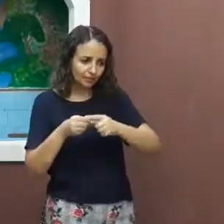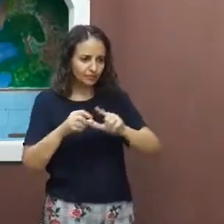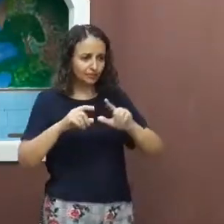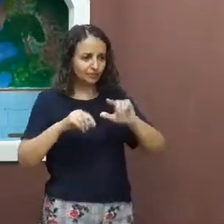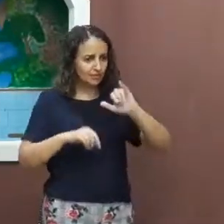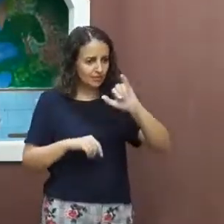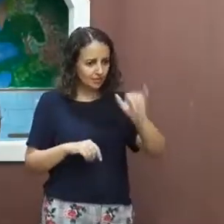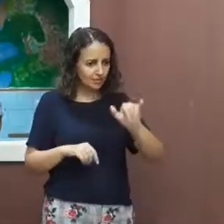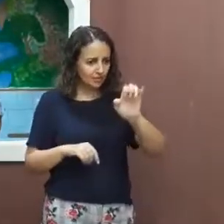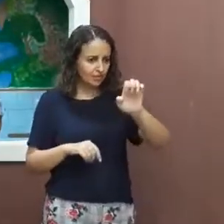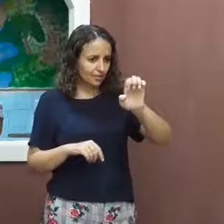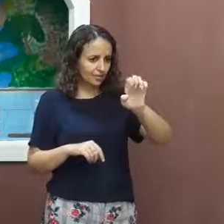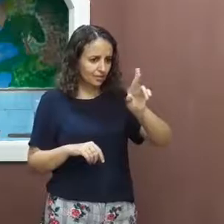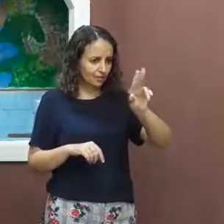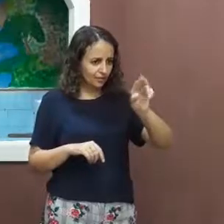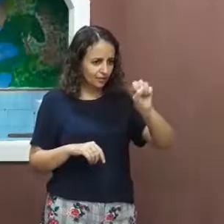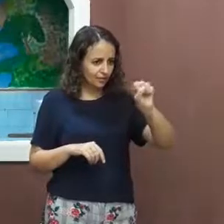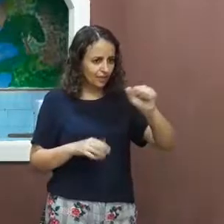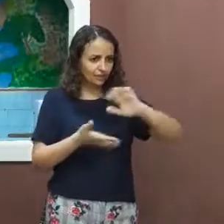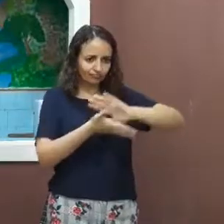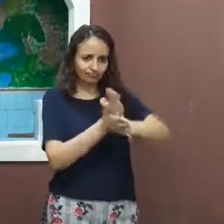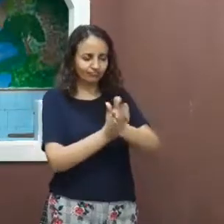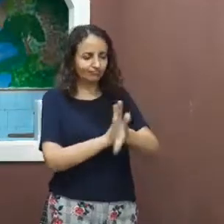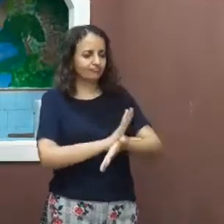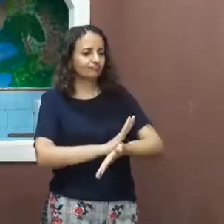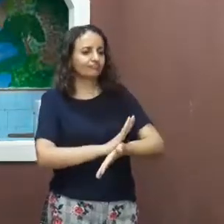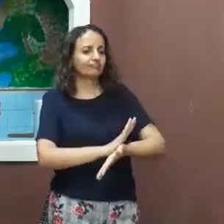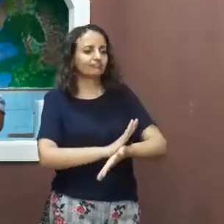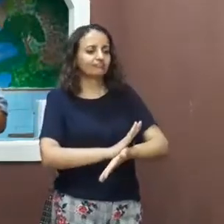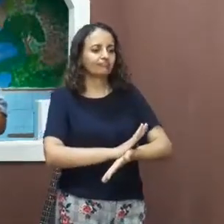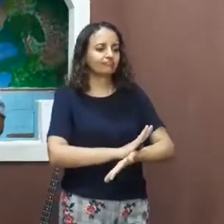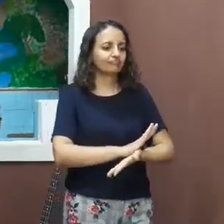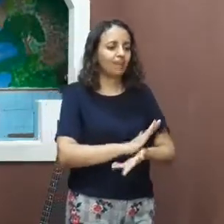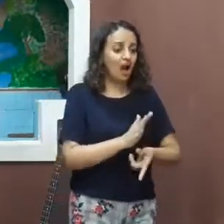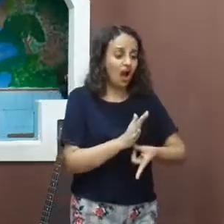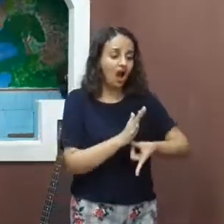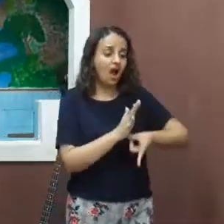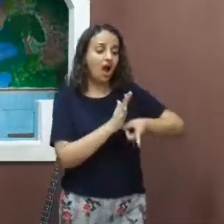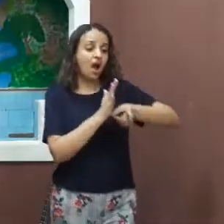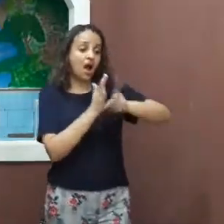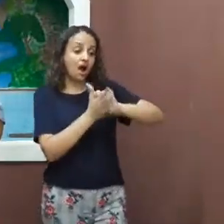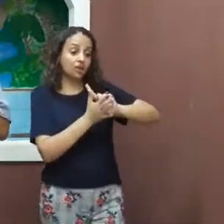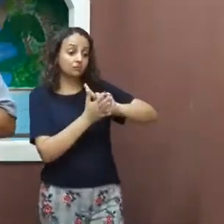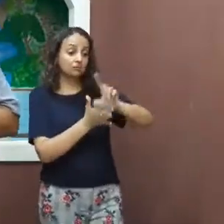Estado de Israel some. Se pegar um pouquinho antes, 6 milhões de judeus são